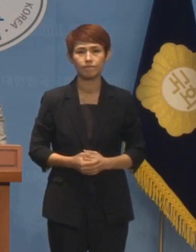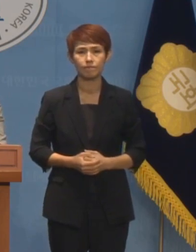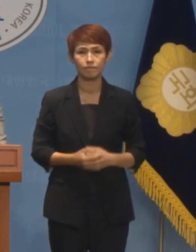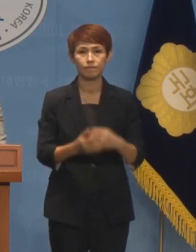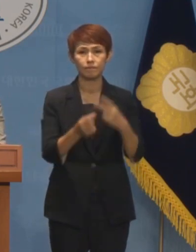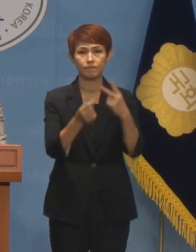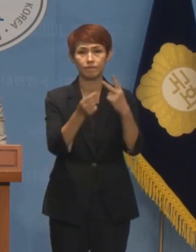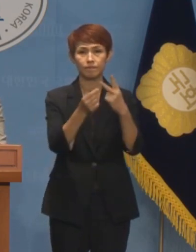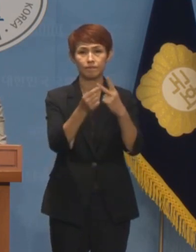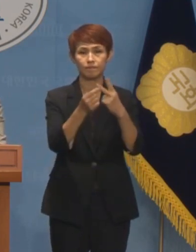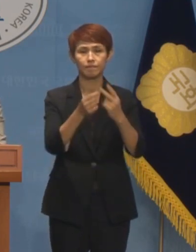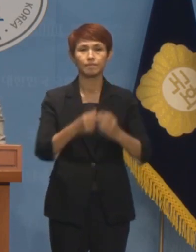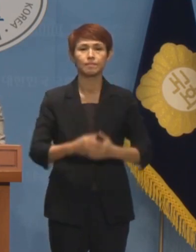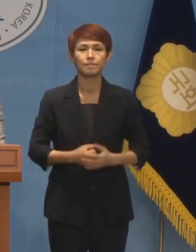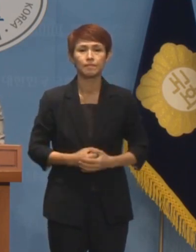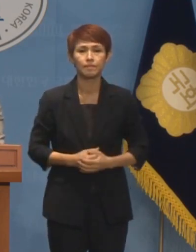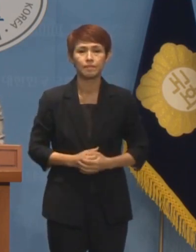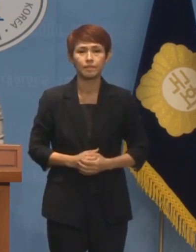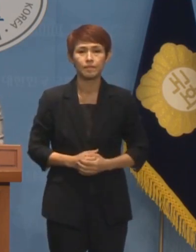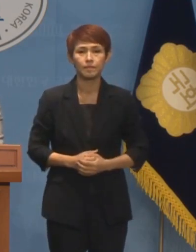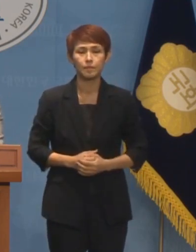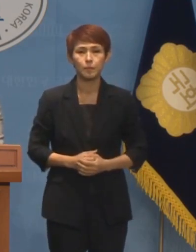두 번째 브리핑 시작하겠습니다.